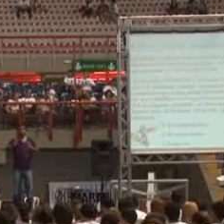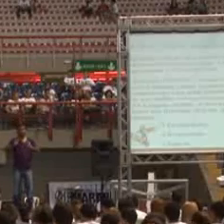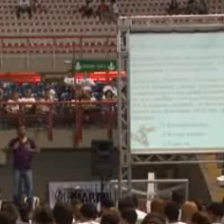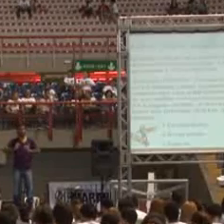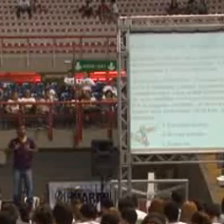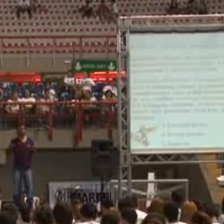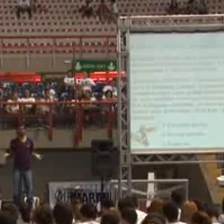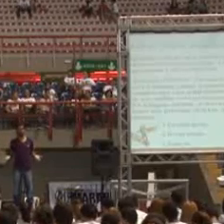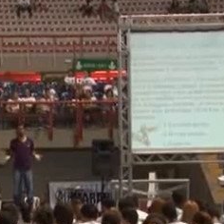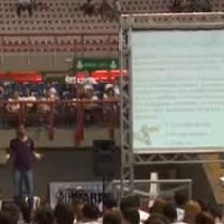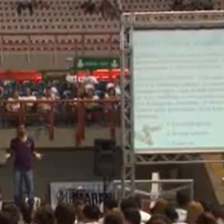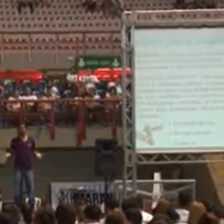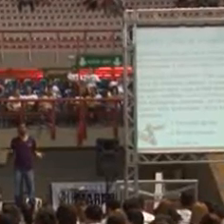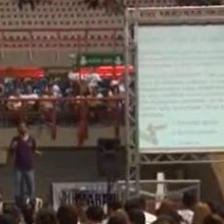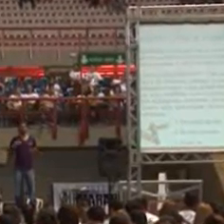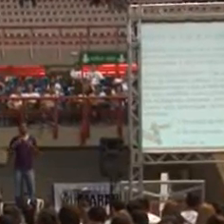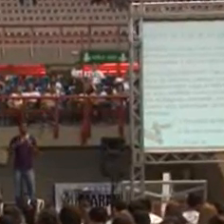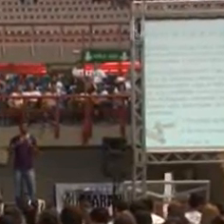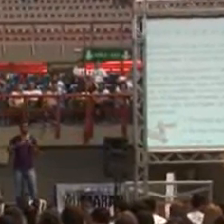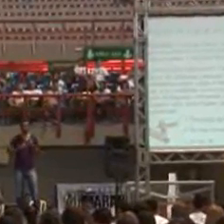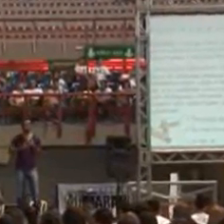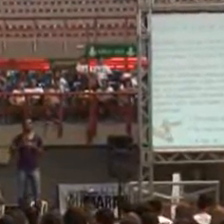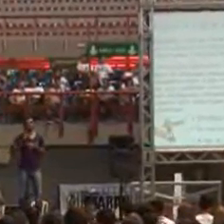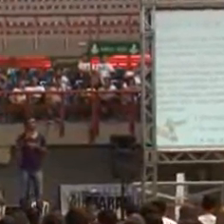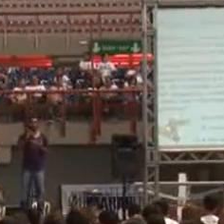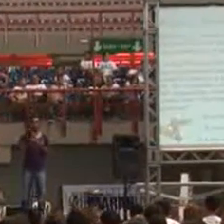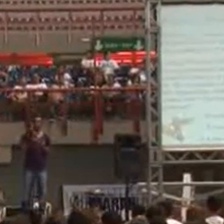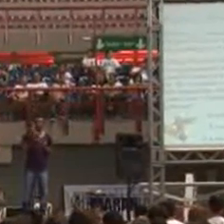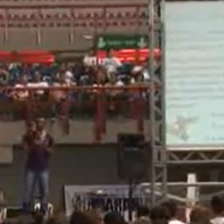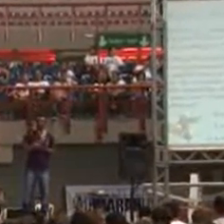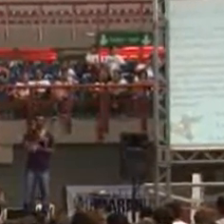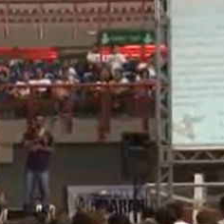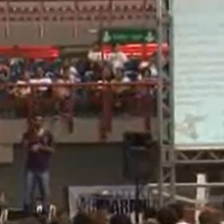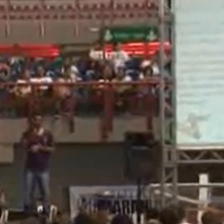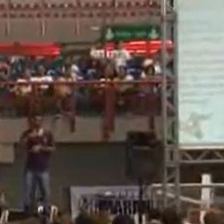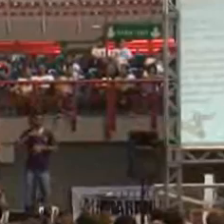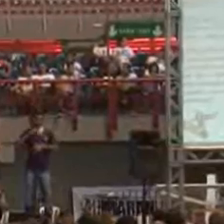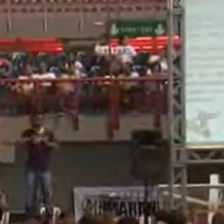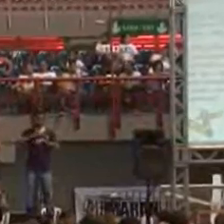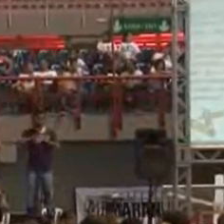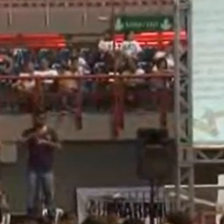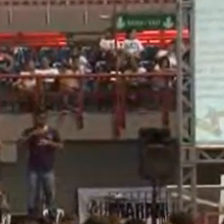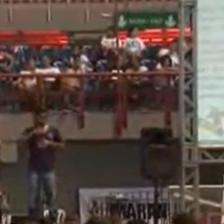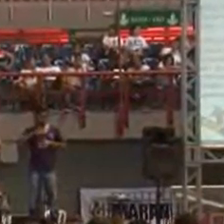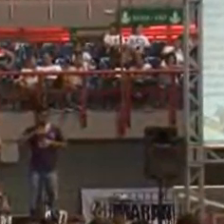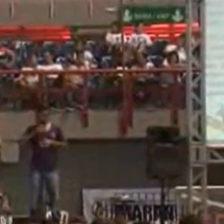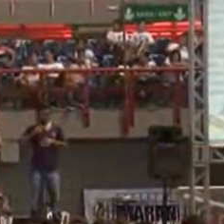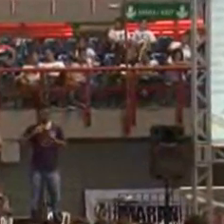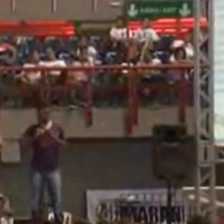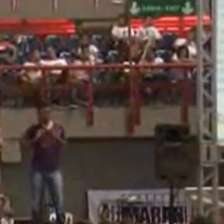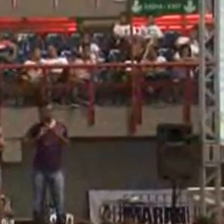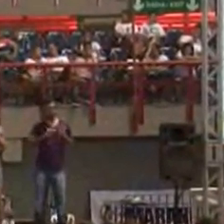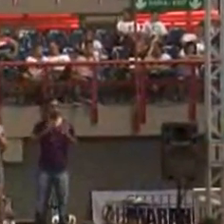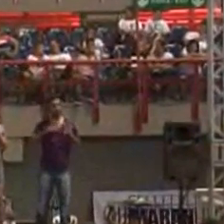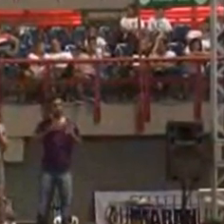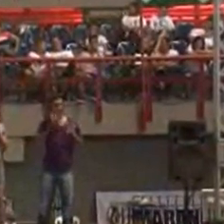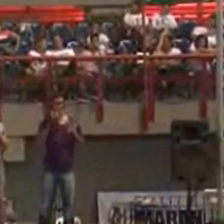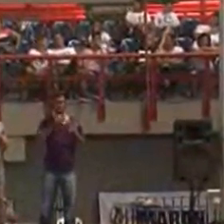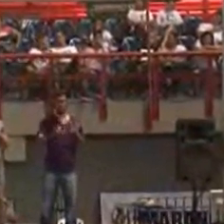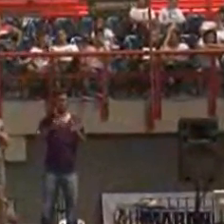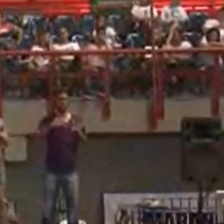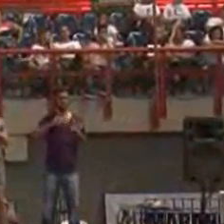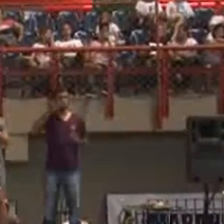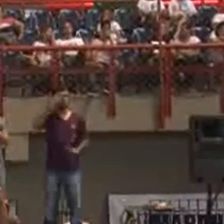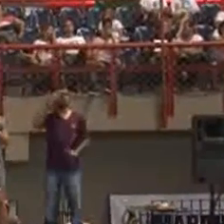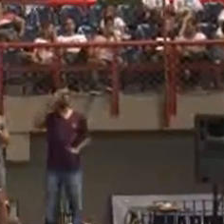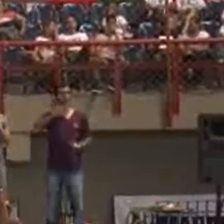2. Incluir-se na redação. Você deve evitar eu, na minha opinião, no meu entender,